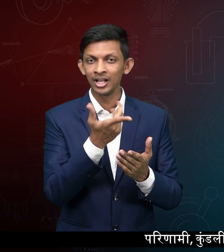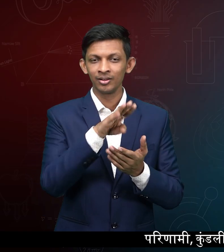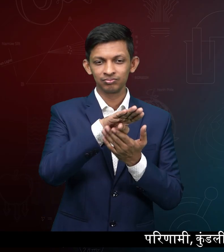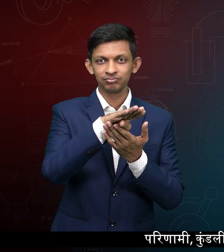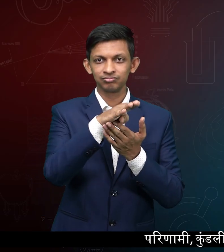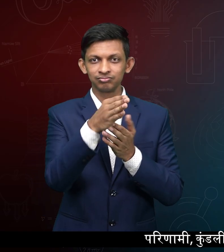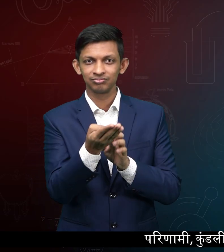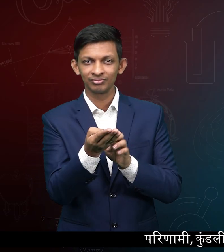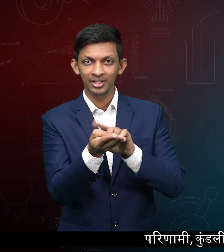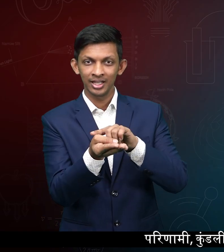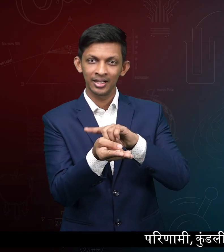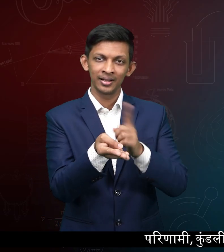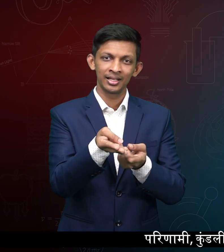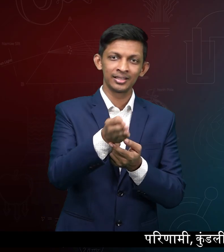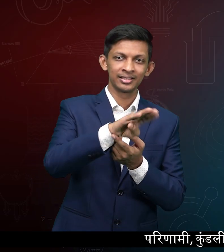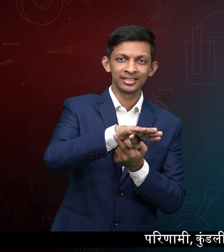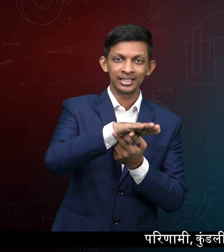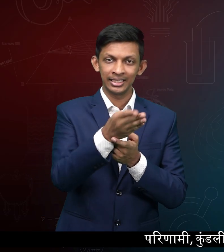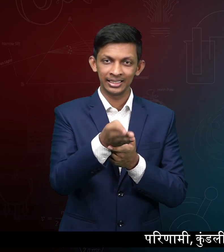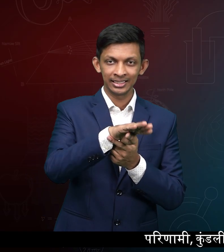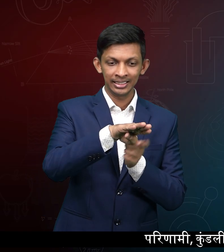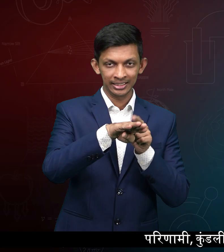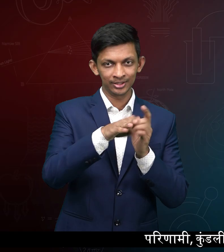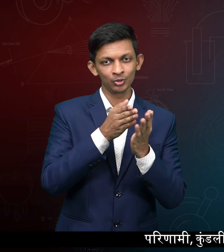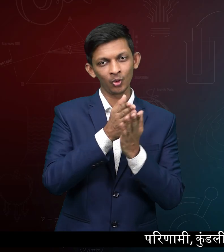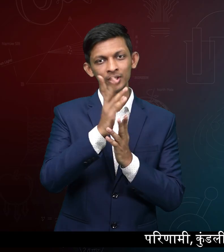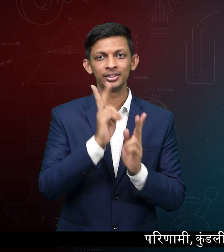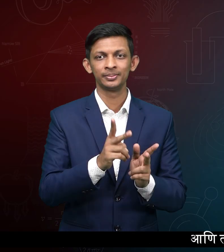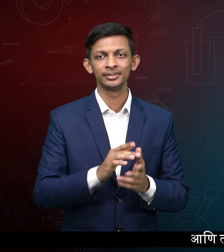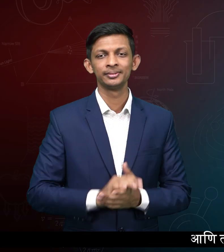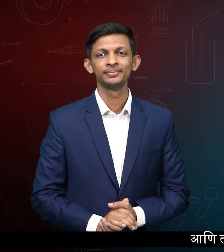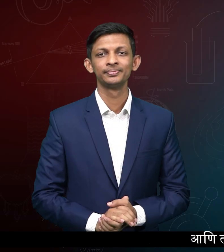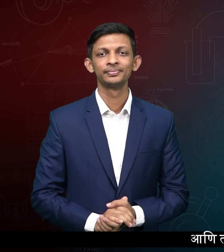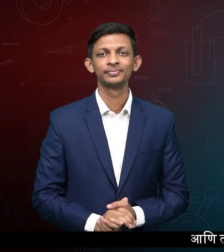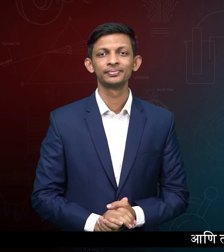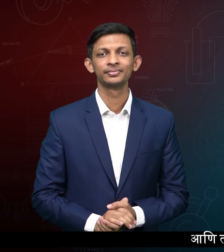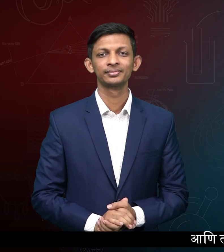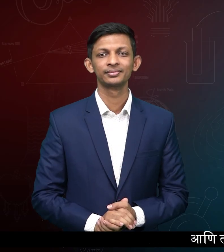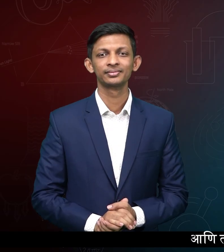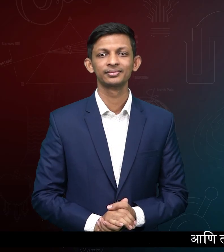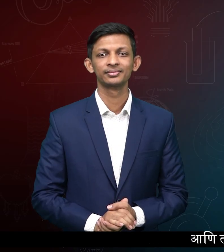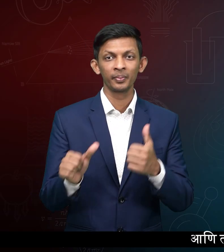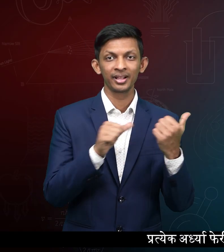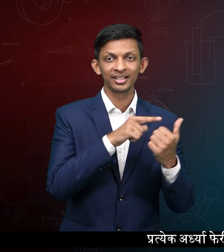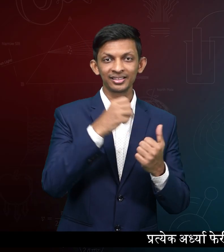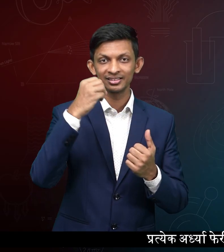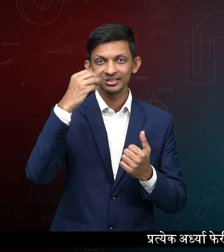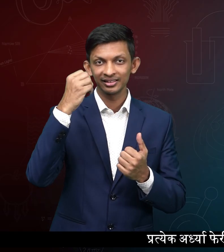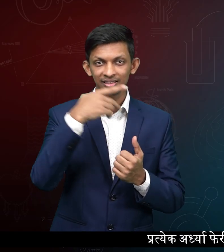परिणामी कुंडली आणि अक्ष अजून अर्ध्या फेरा फिरतात आणि त्याच दिशेने फिरत राहतात. प्रत्येक अर्ध्या